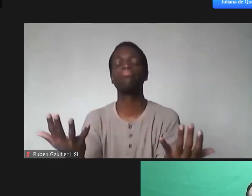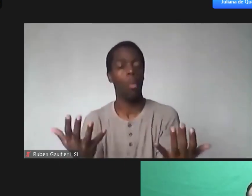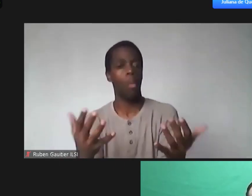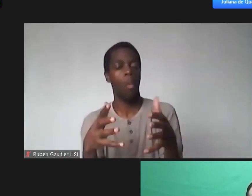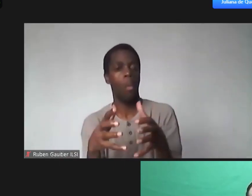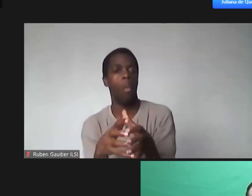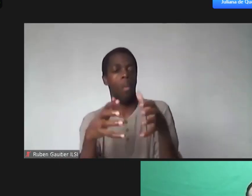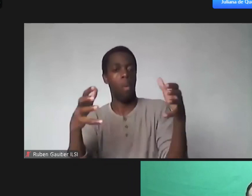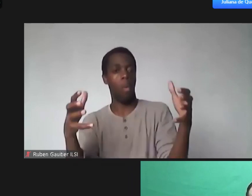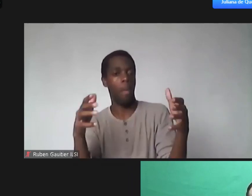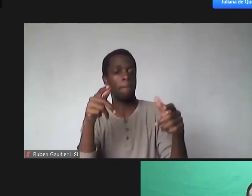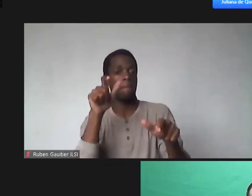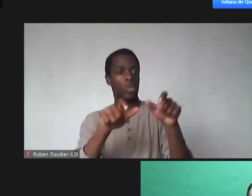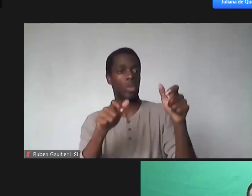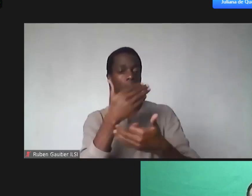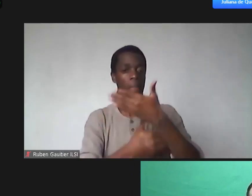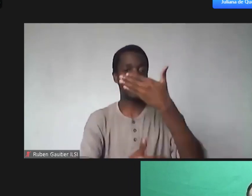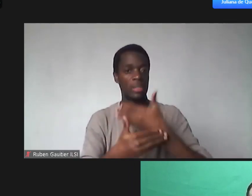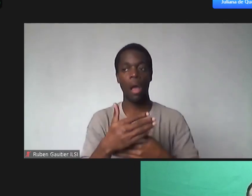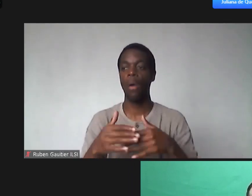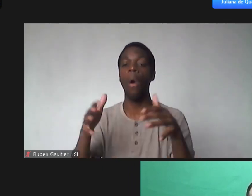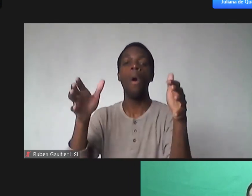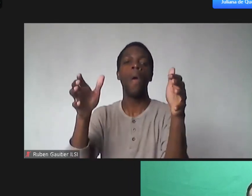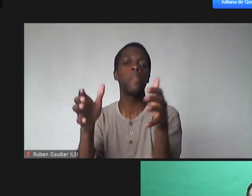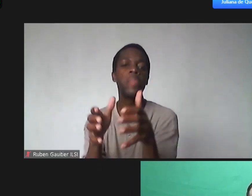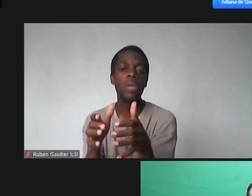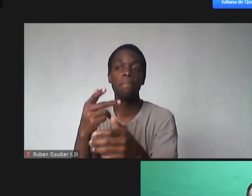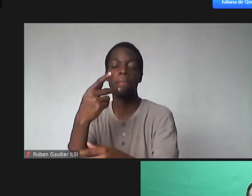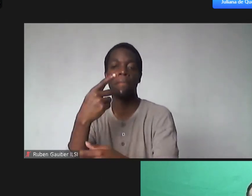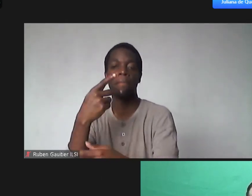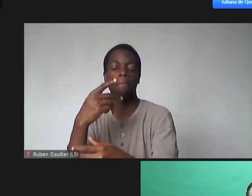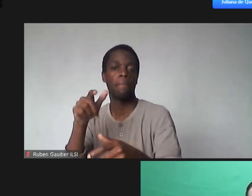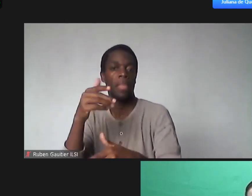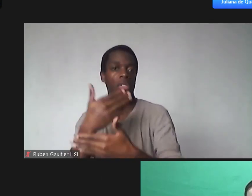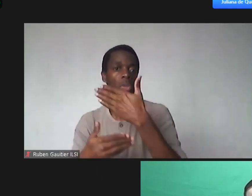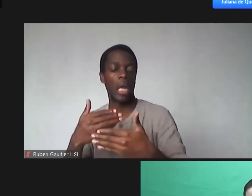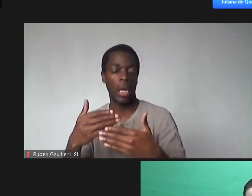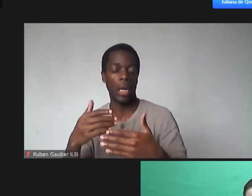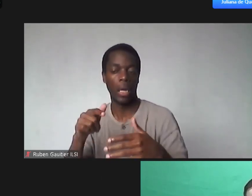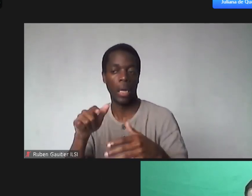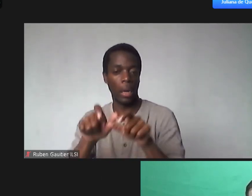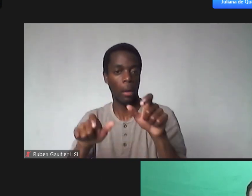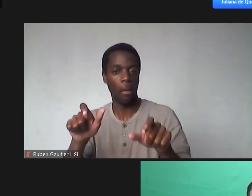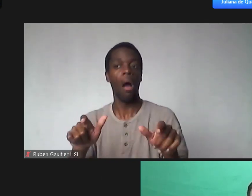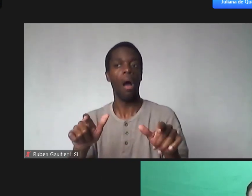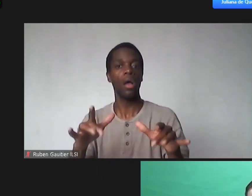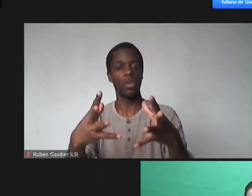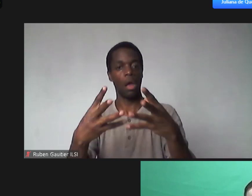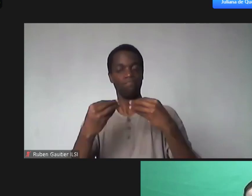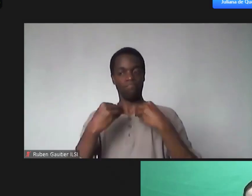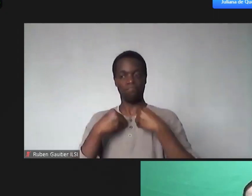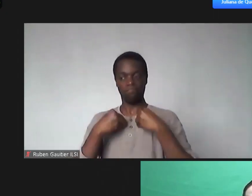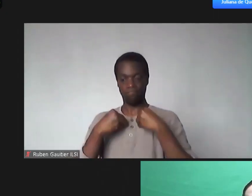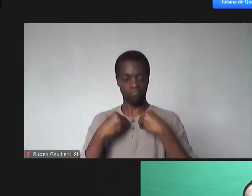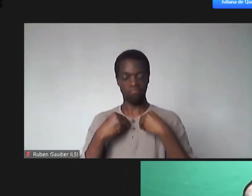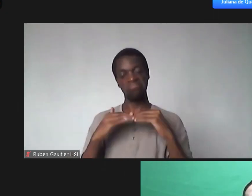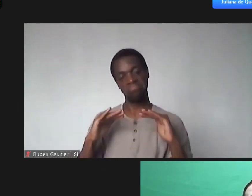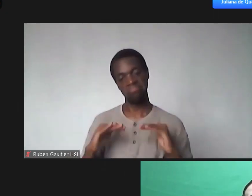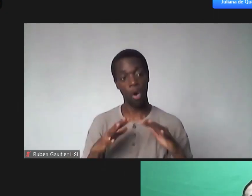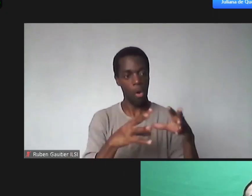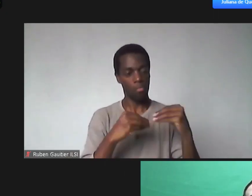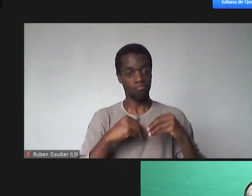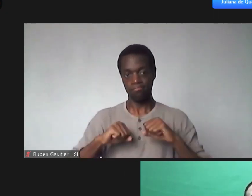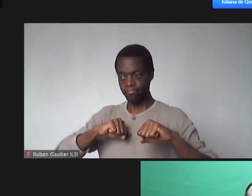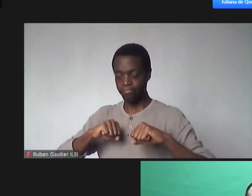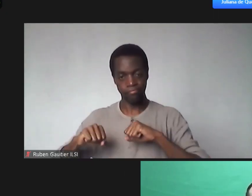también porque se tarda mucho en el censo, la gente muere, la gente sale, así que tiene que ser una encuesta